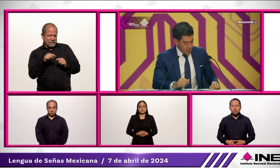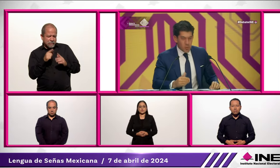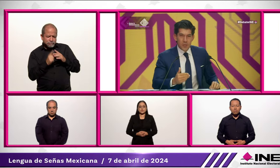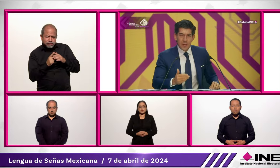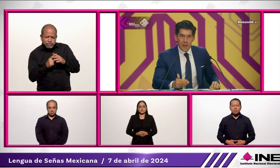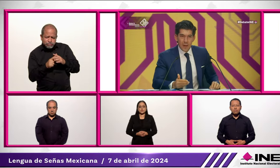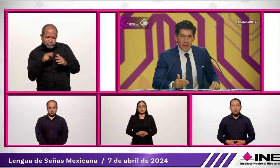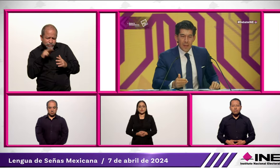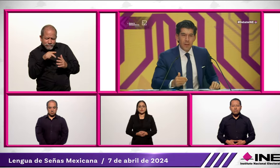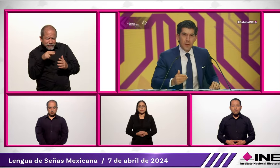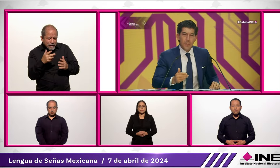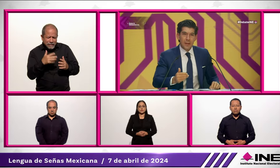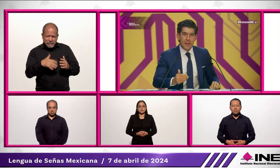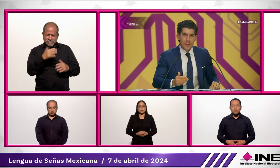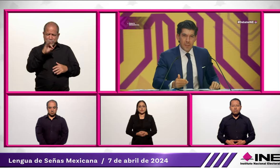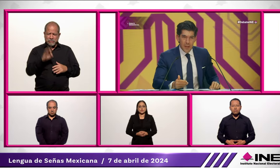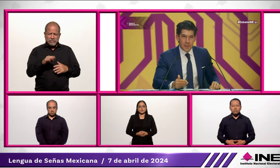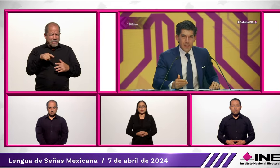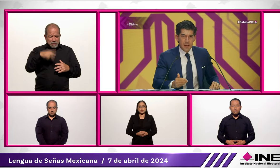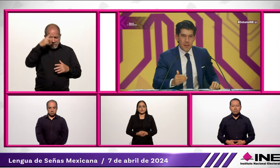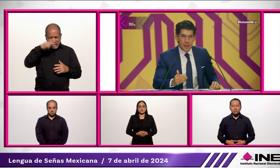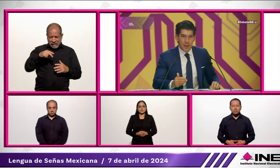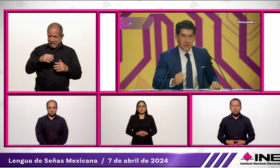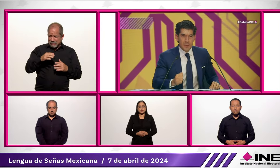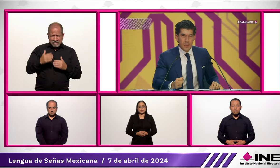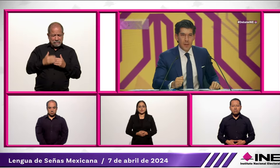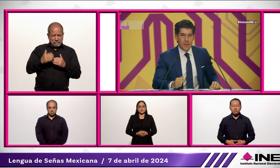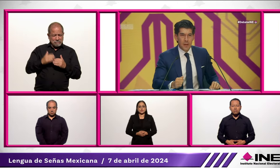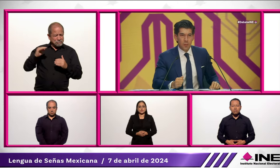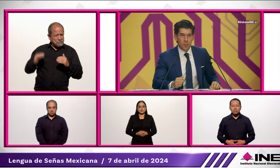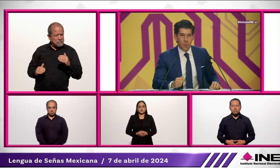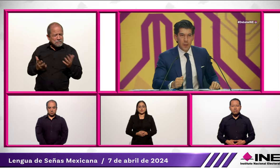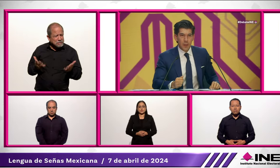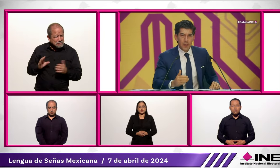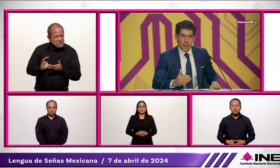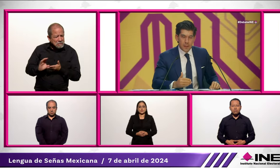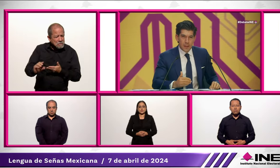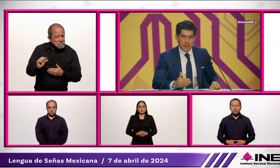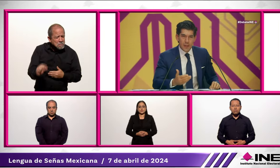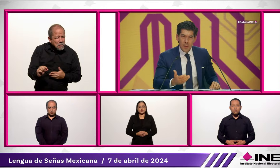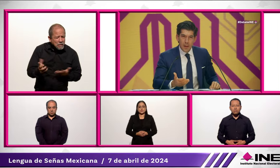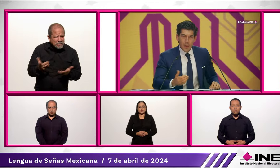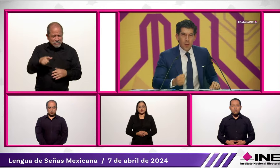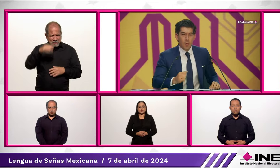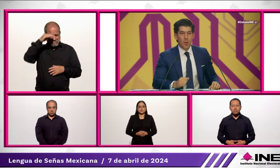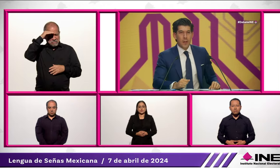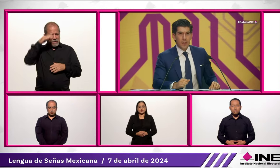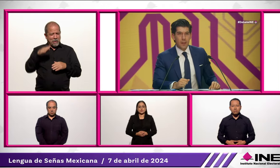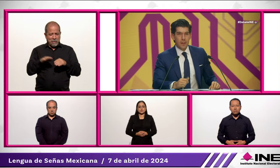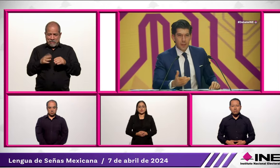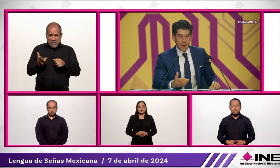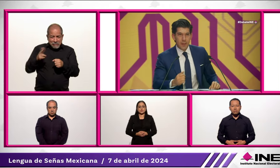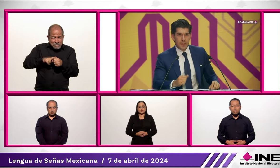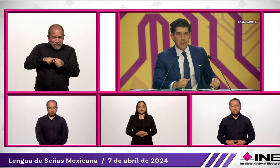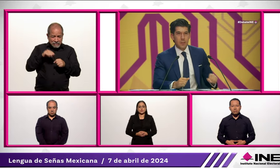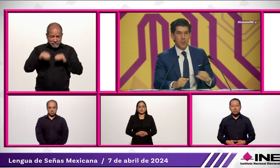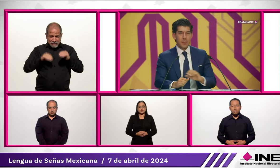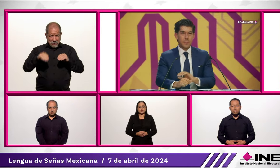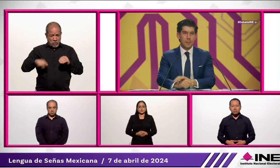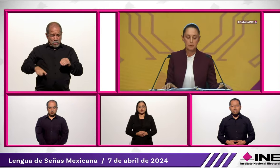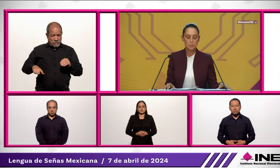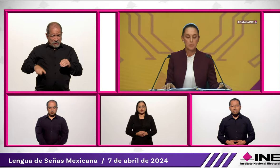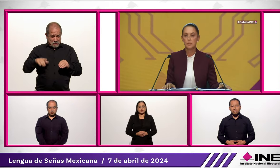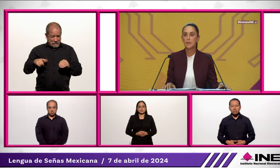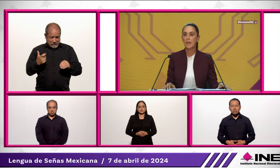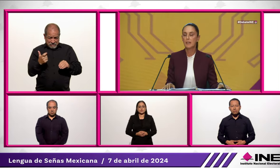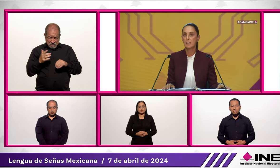¿Usted considera que debe invertirse más en el sistema de salud pública? Y de ser así, ¿cómo lo haría, candidata Sheinbaum?